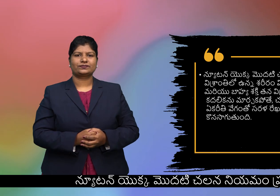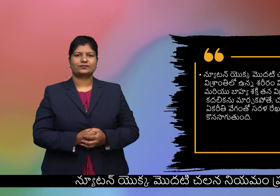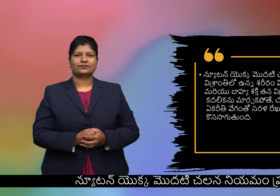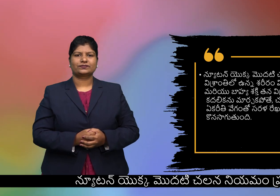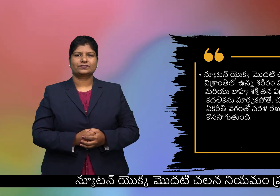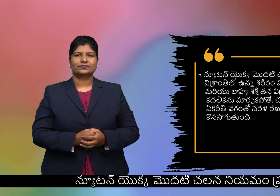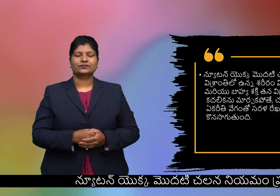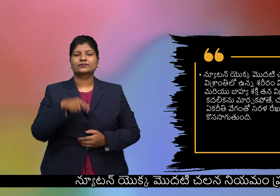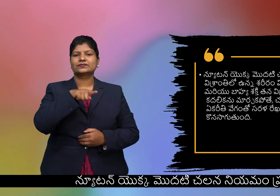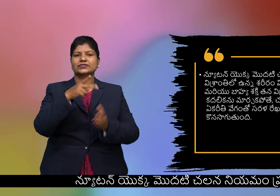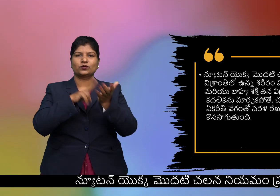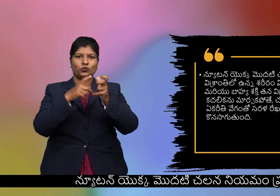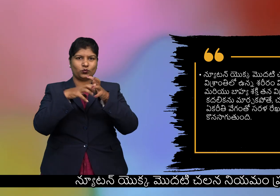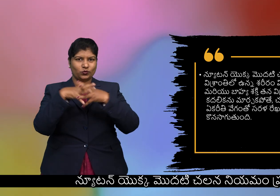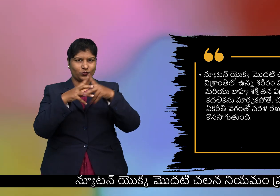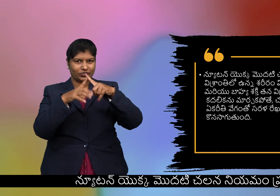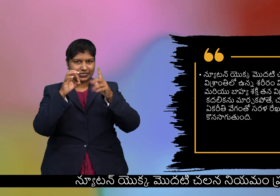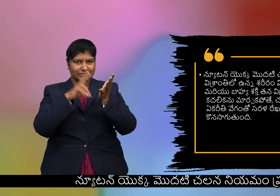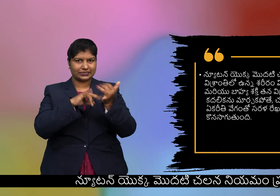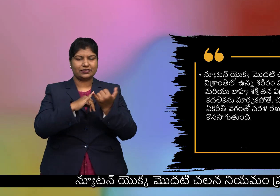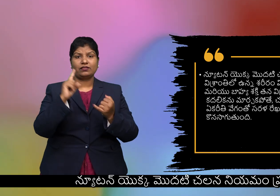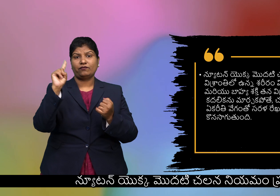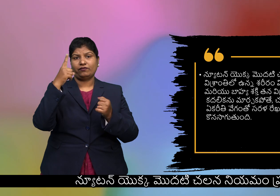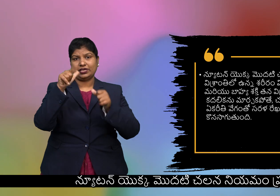న్యూటన్ యొక్క మొదటి చలన నియమం ప్రకారం